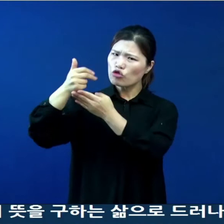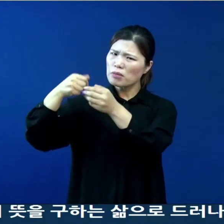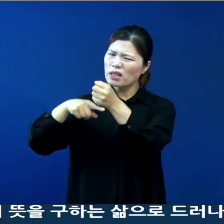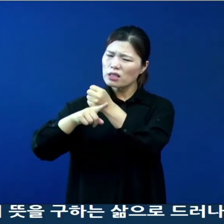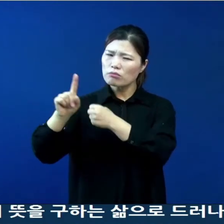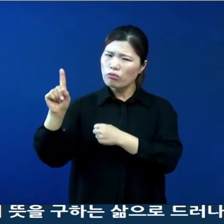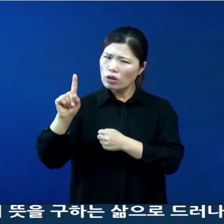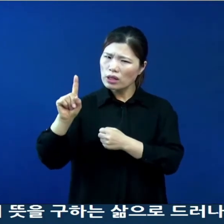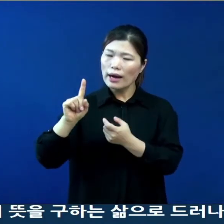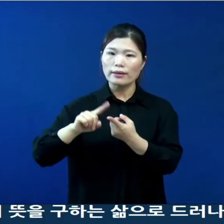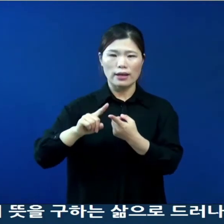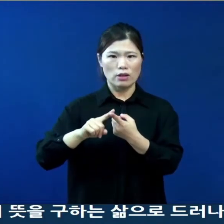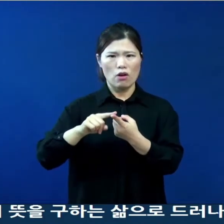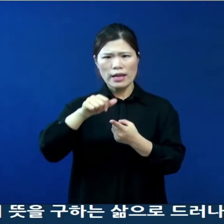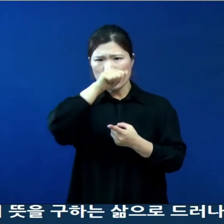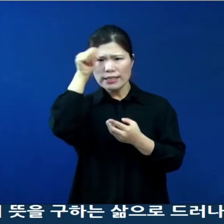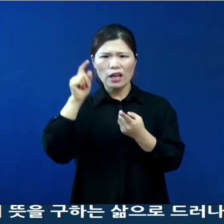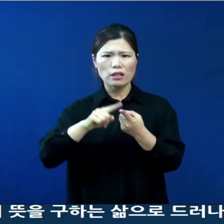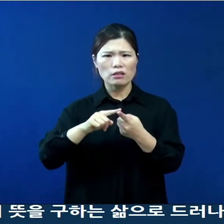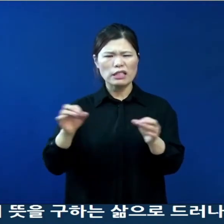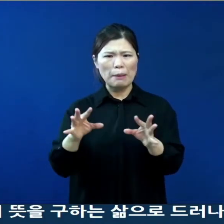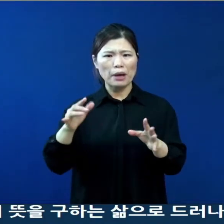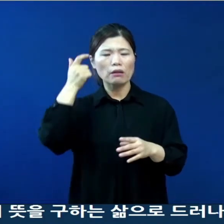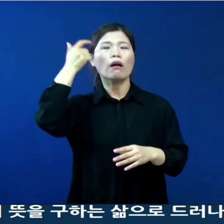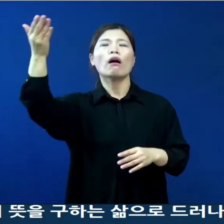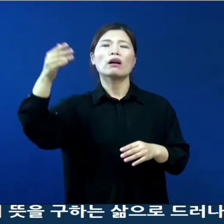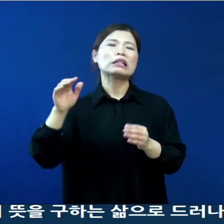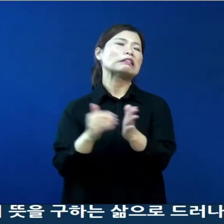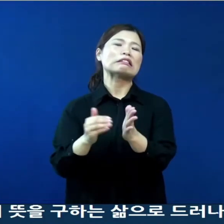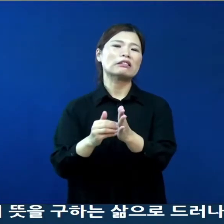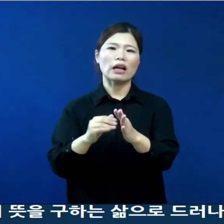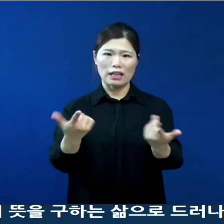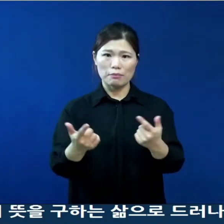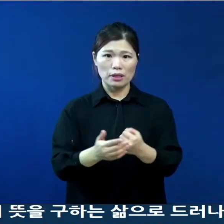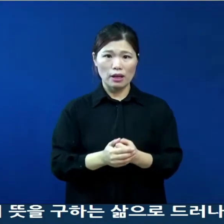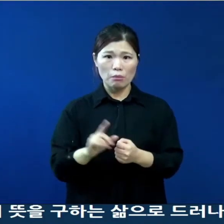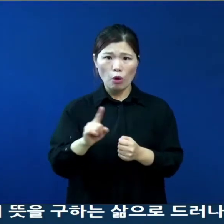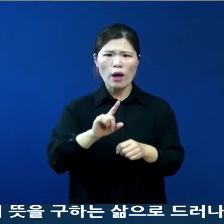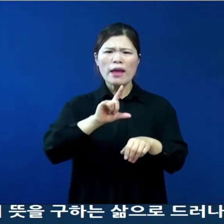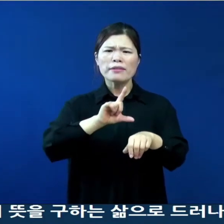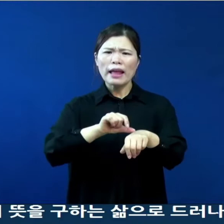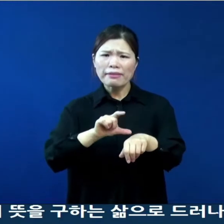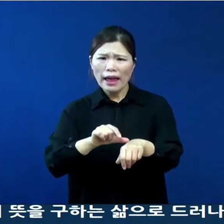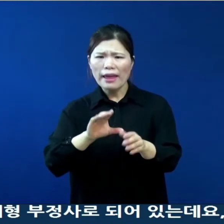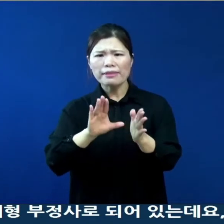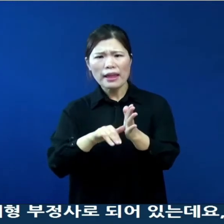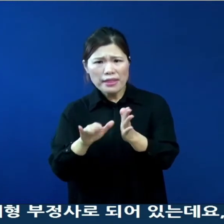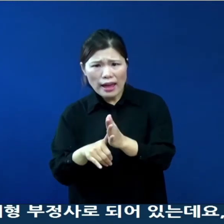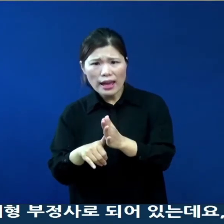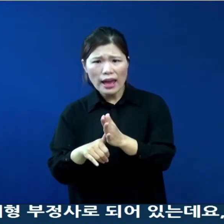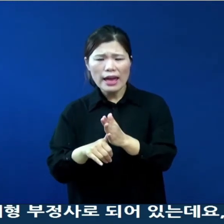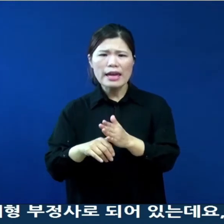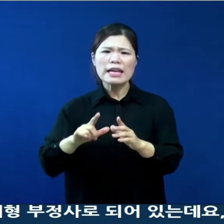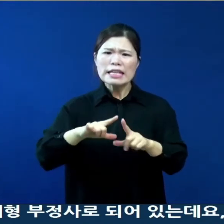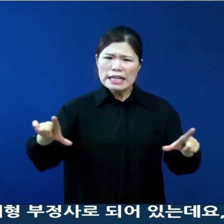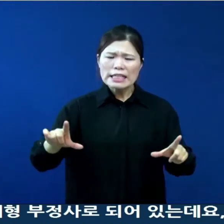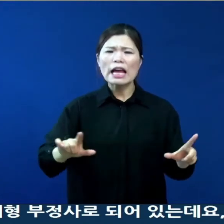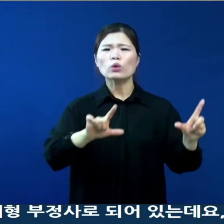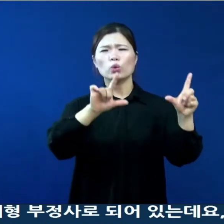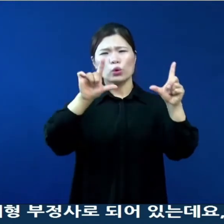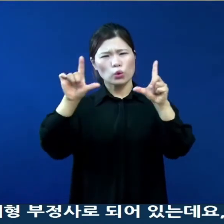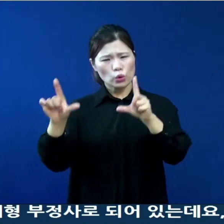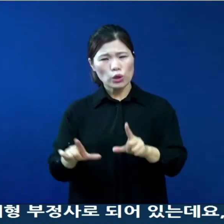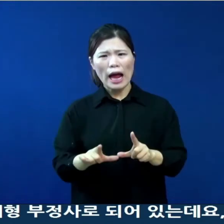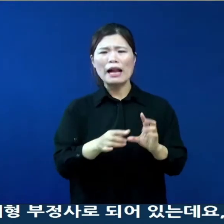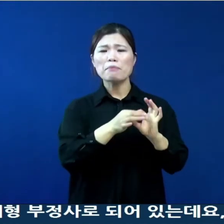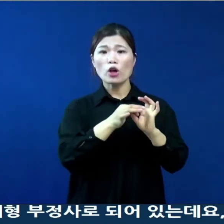하는 인생의 어느 한때에 묻고 끝나는 것이 아니라 순간순간 일상을 살아가면서 어떤 상황이 닥치고